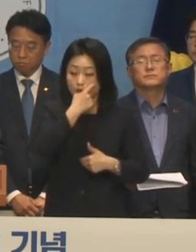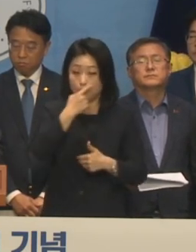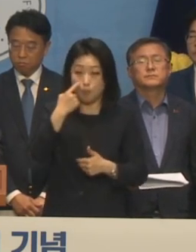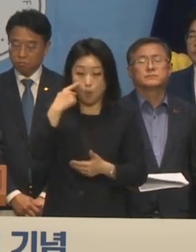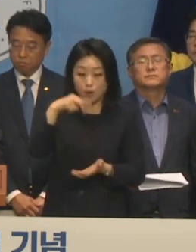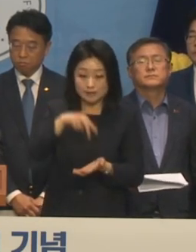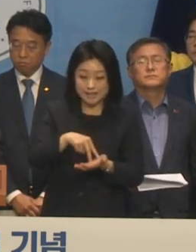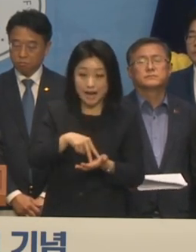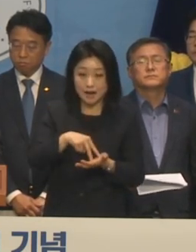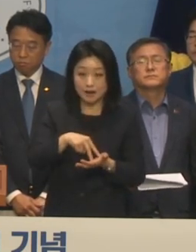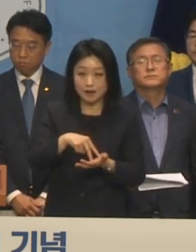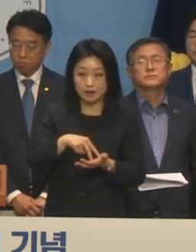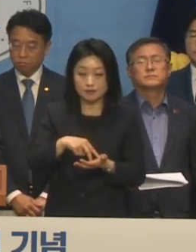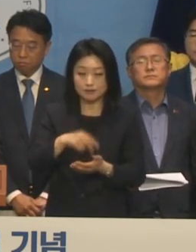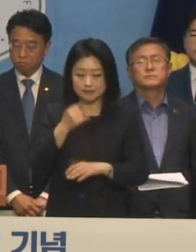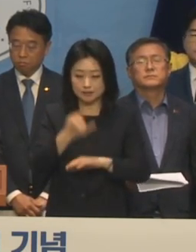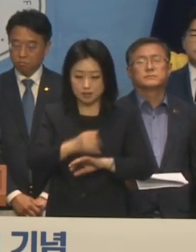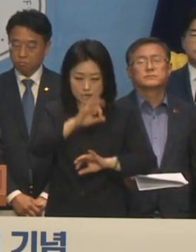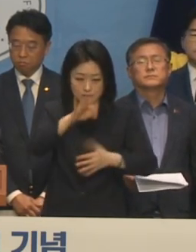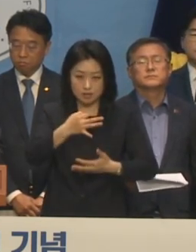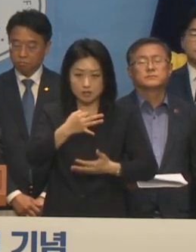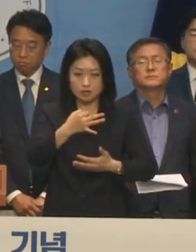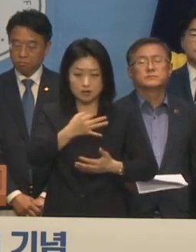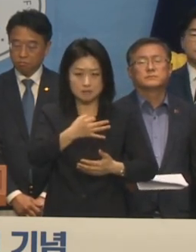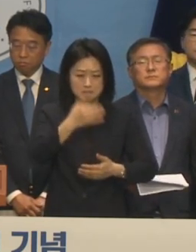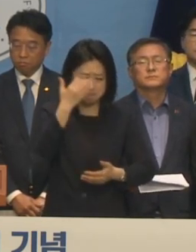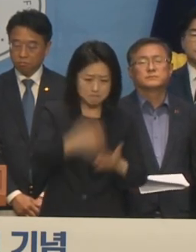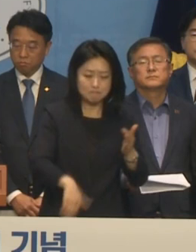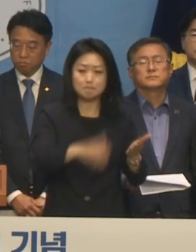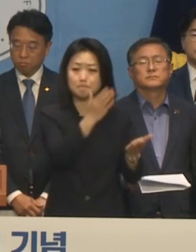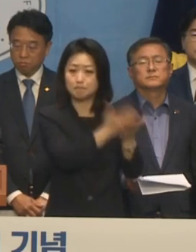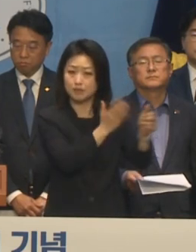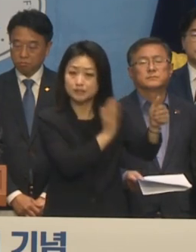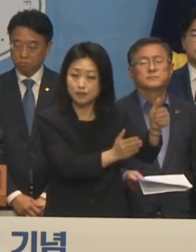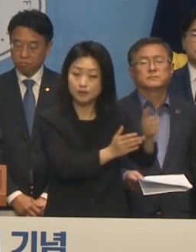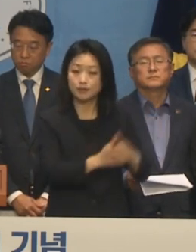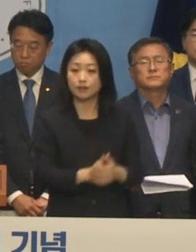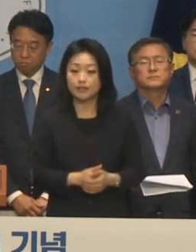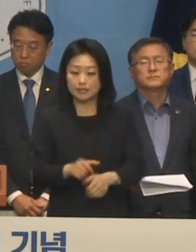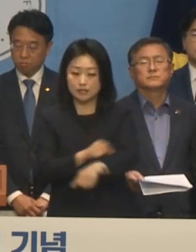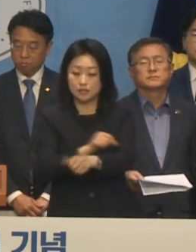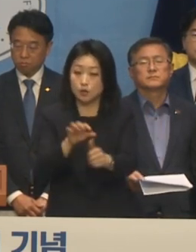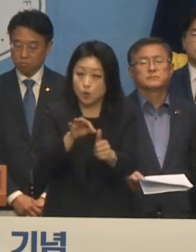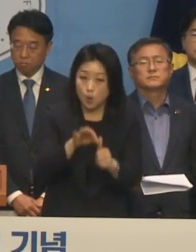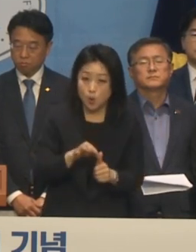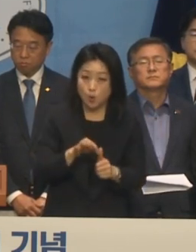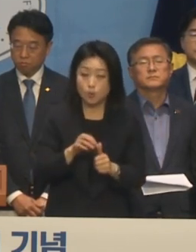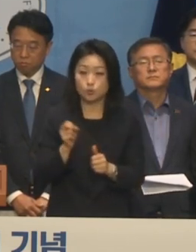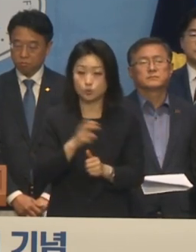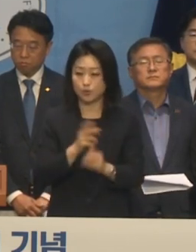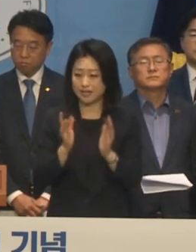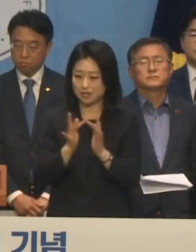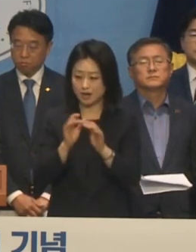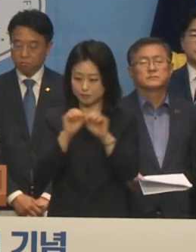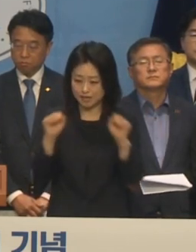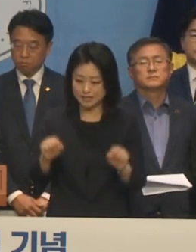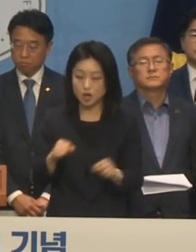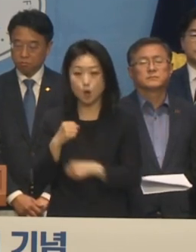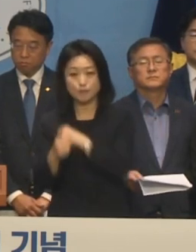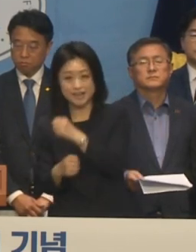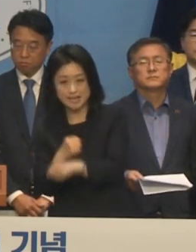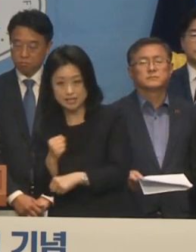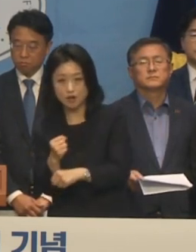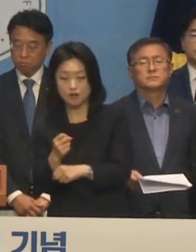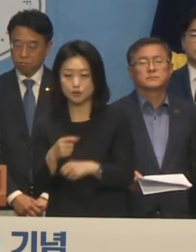사회보장책마저도 외면해서는 안 됩니다. 저임금 노동자뿐만 아니라 특수고용, 플랫폼, 프리랜서,